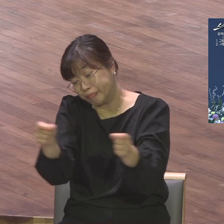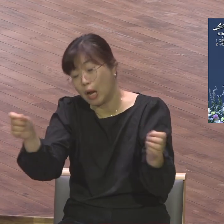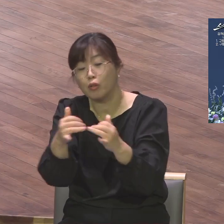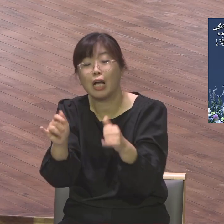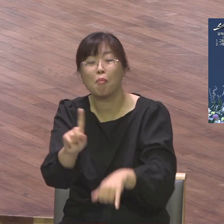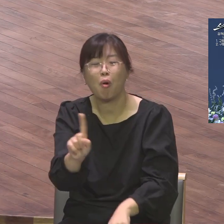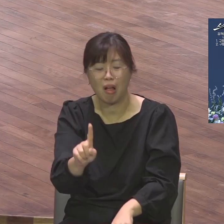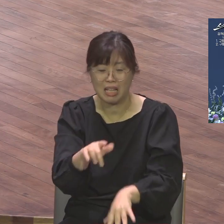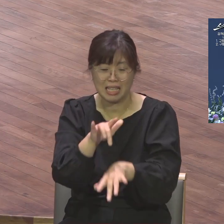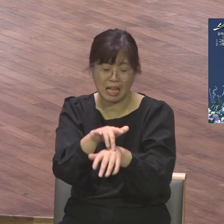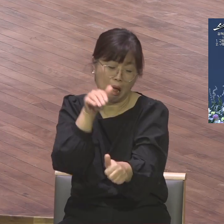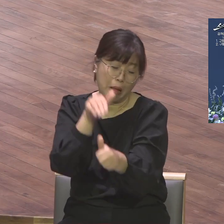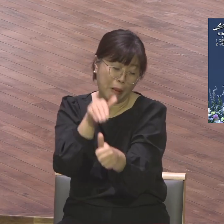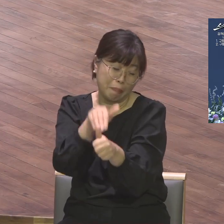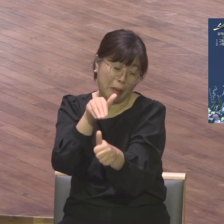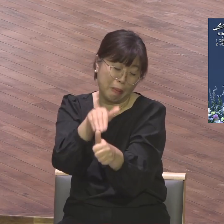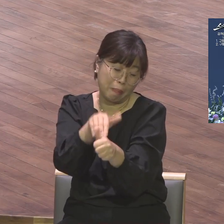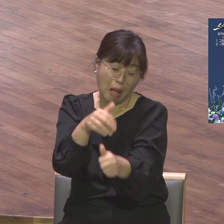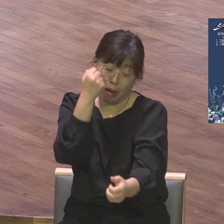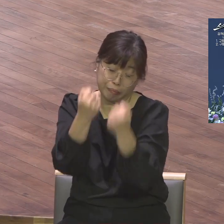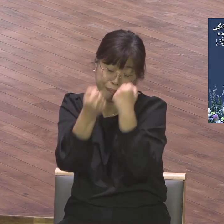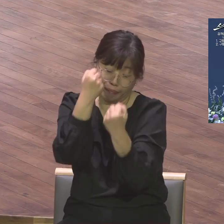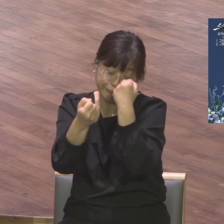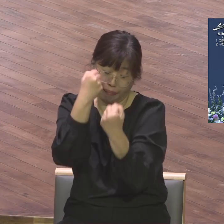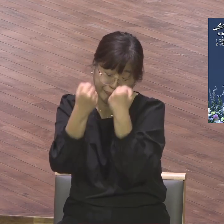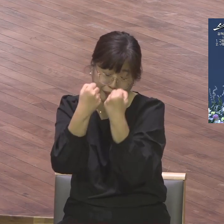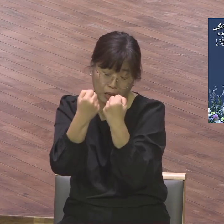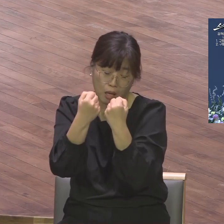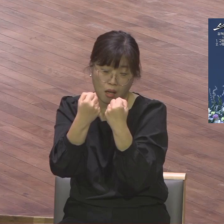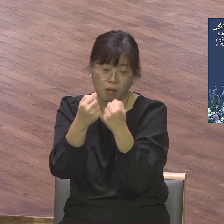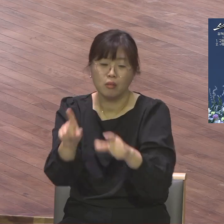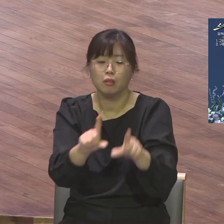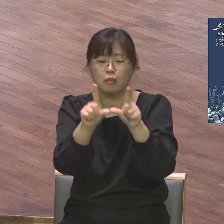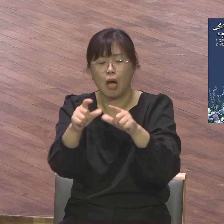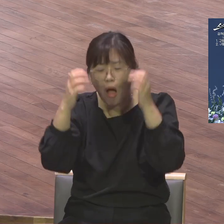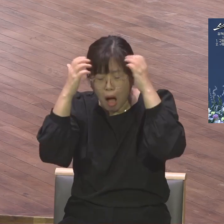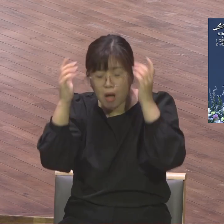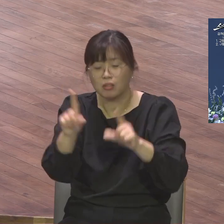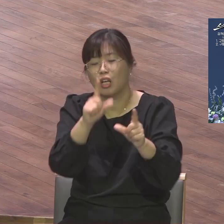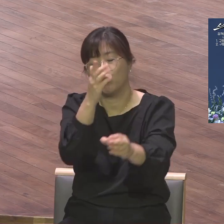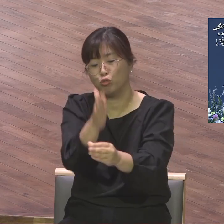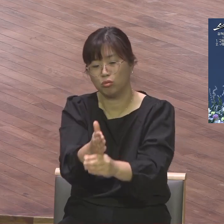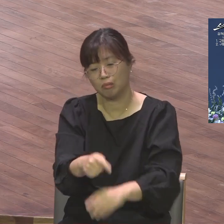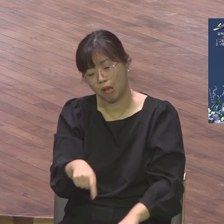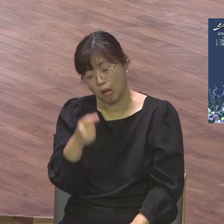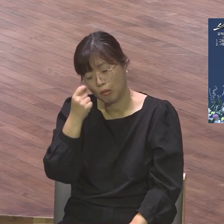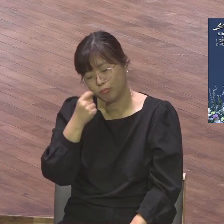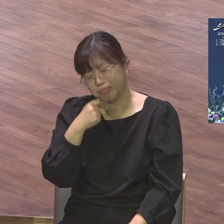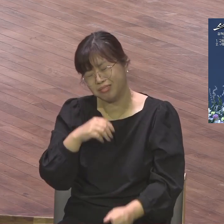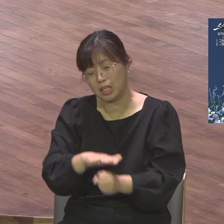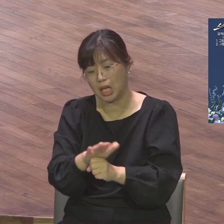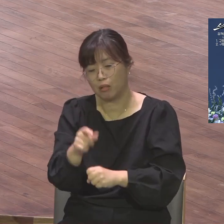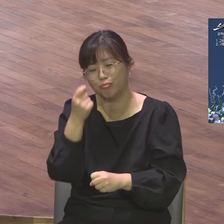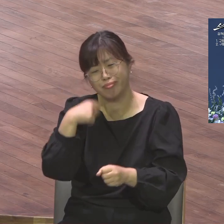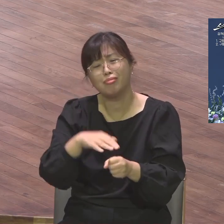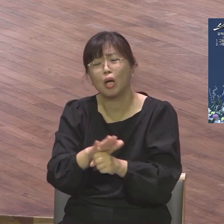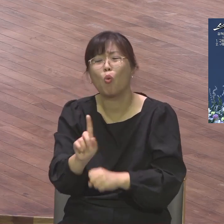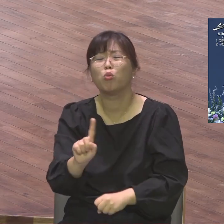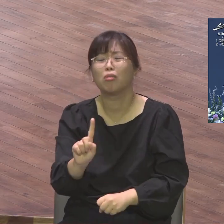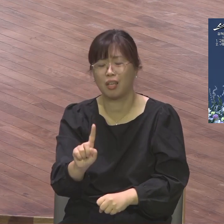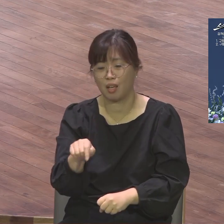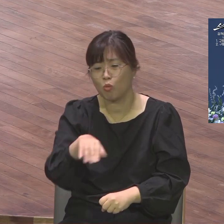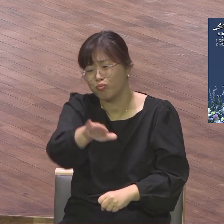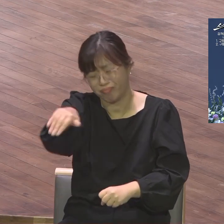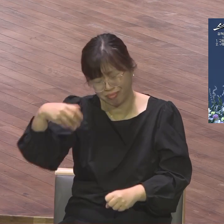빼버립니다. 마귀가 불신자를 왜 건드립니까? 건드릴 필요 없어요. 지 말 다 알 듣고 있는데. 구원받을